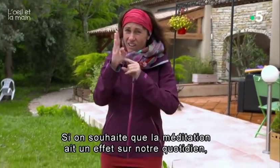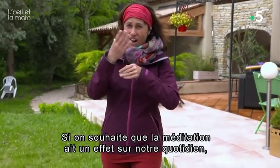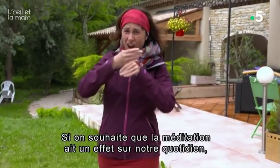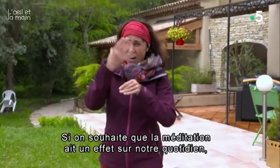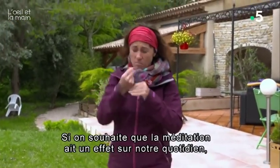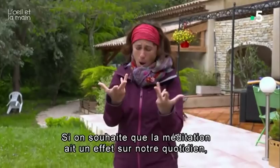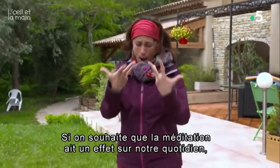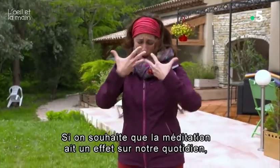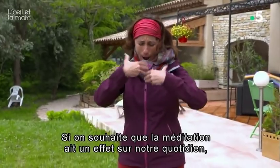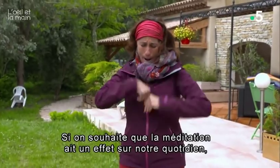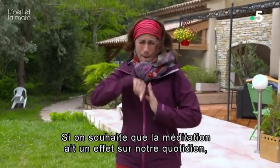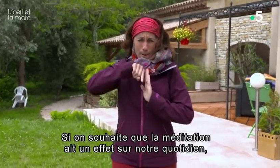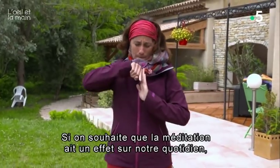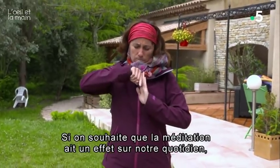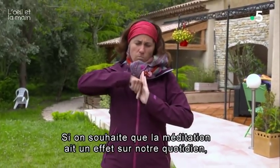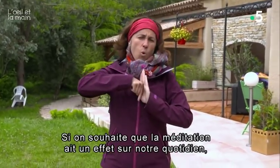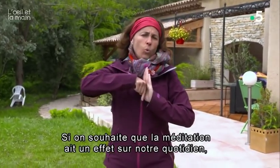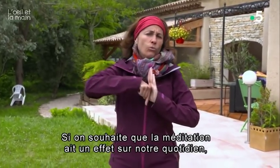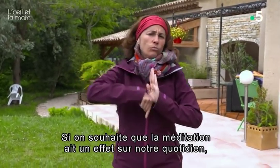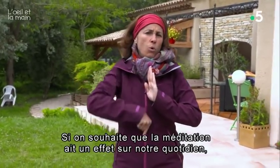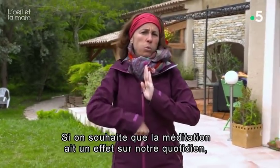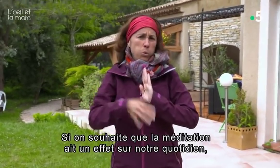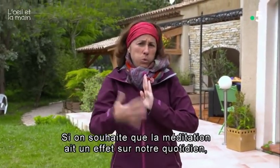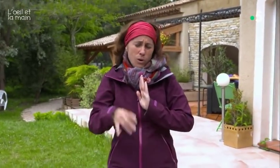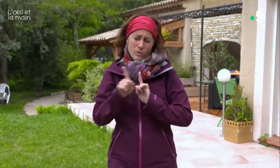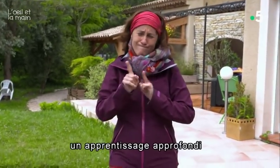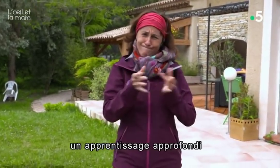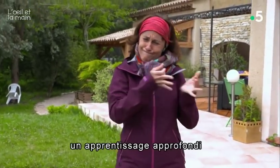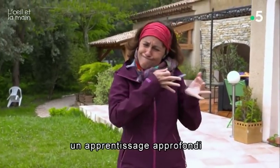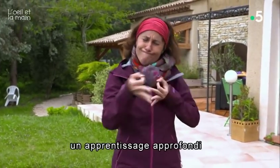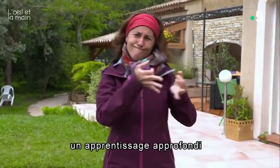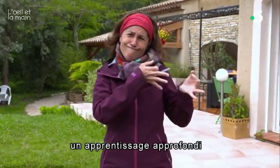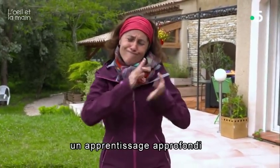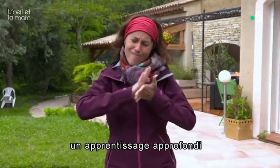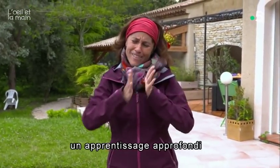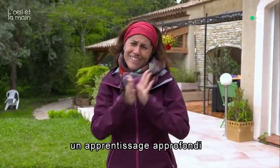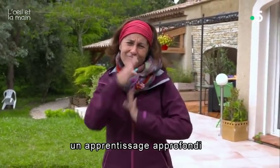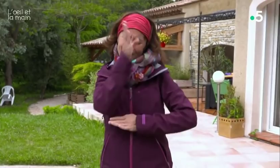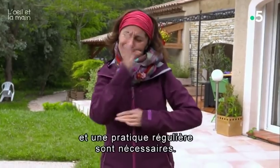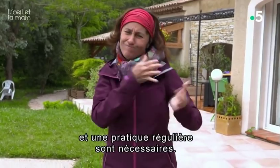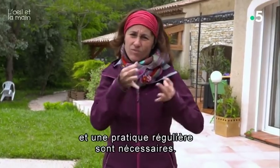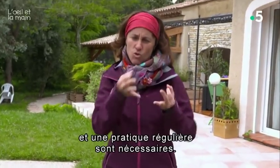Si on souhaite que la méditation ait un effet sur notre quotidien, un apprentissage approfondi et une pratique